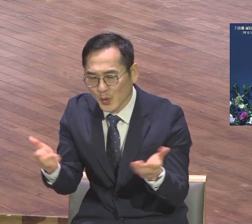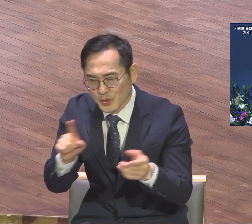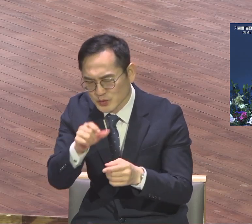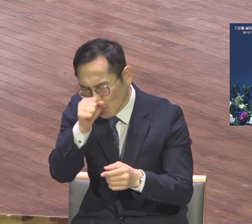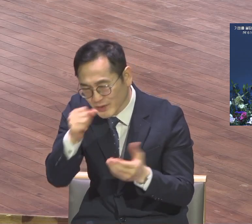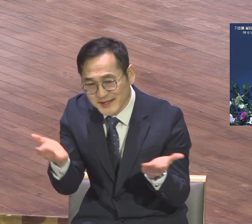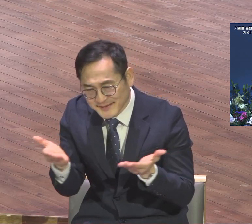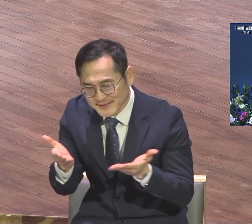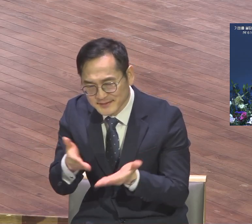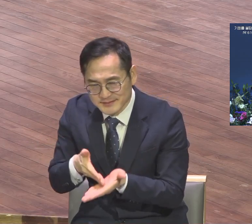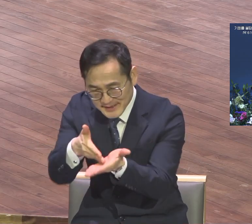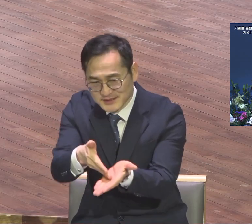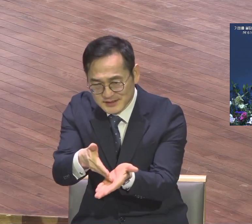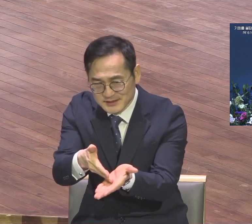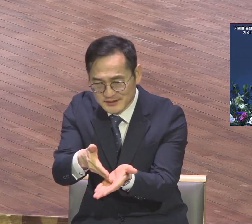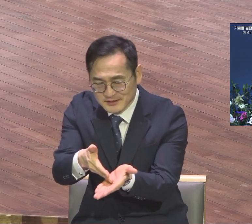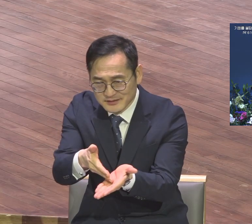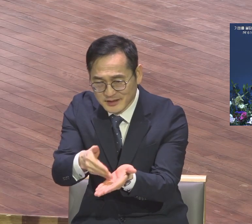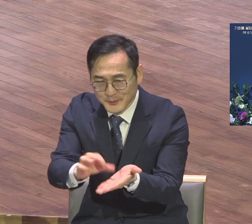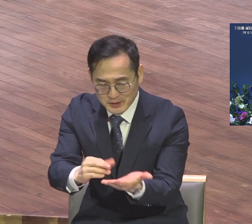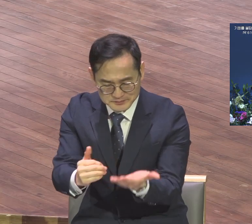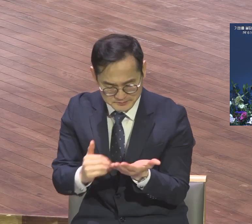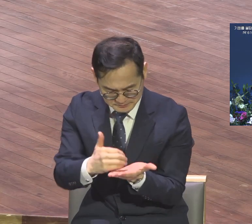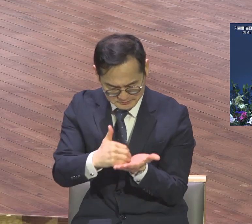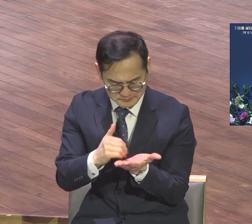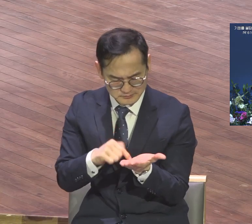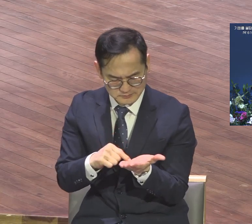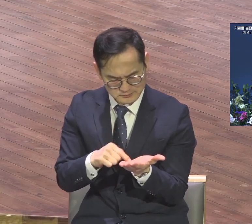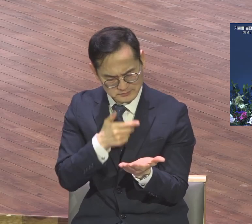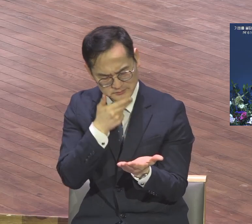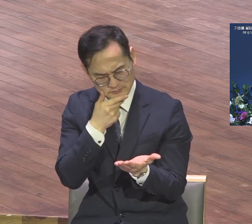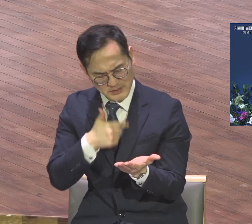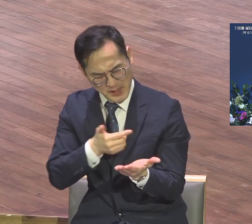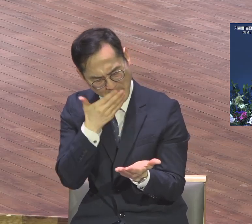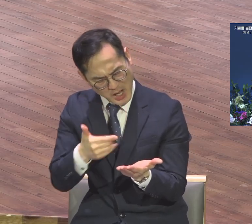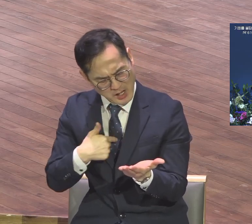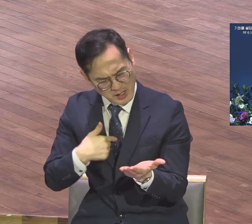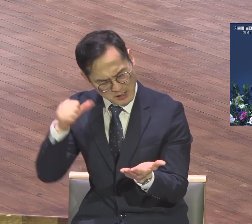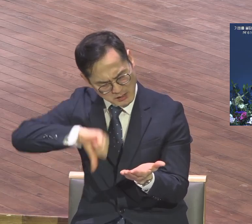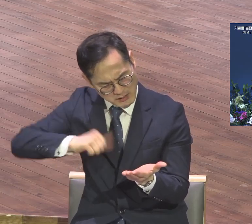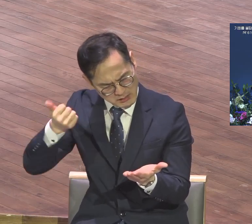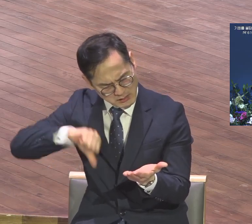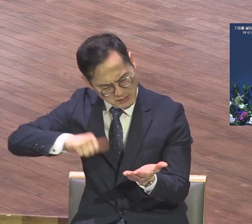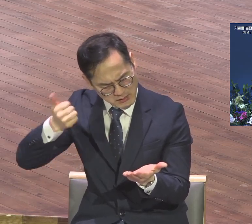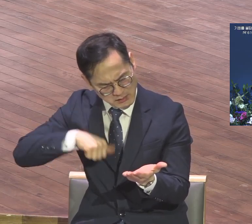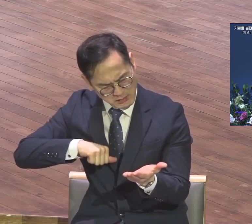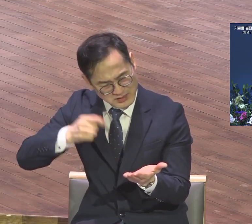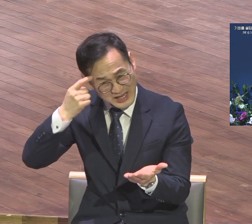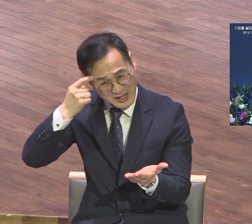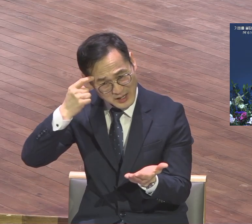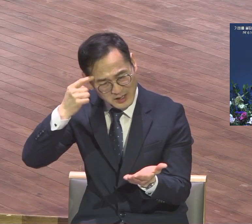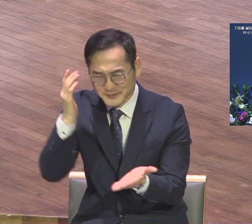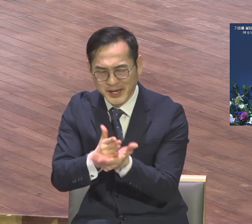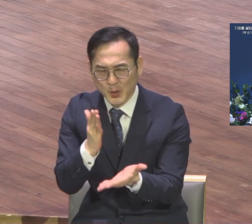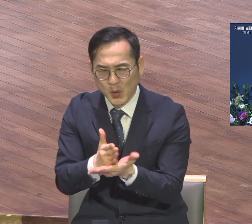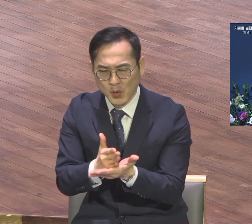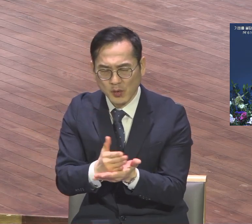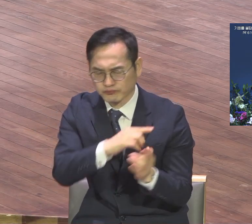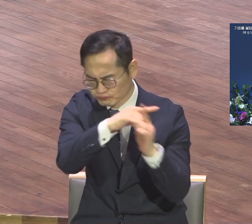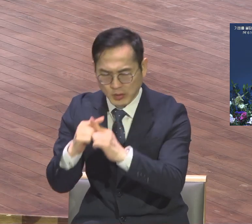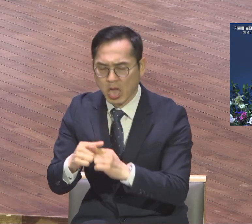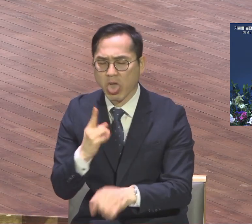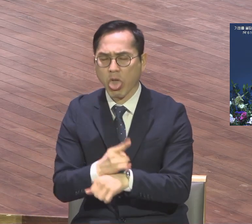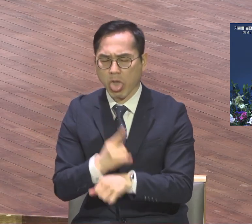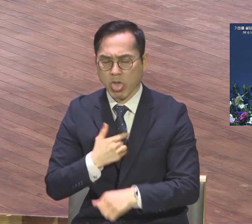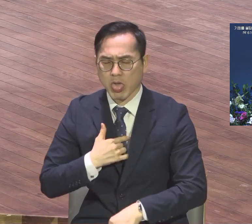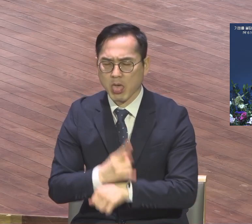할 수 있을까 없을까 고민하지 말고 무조건 하겠다고 답해라.